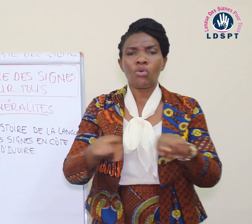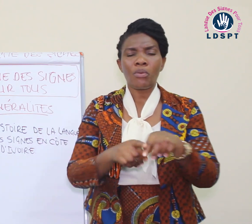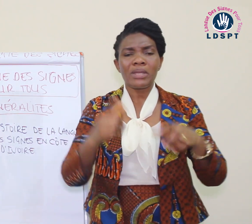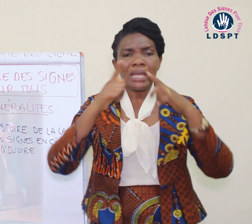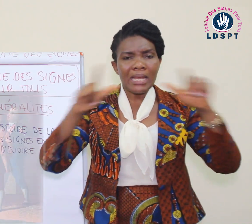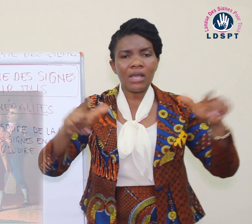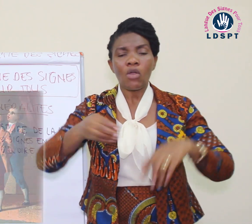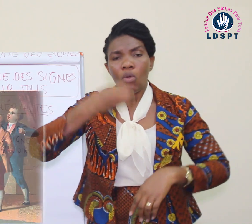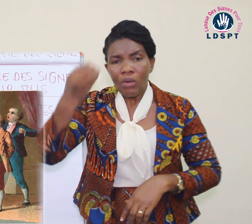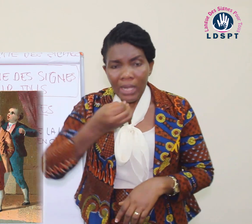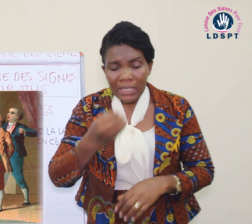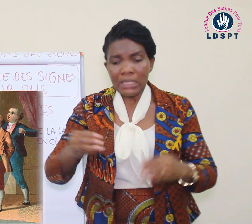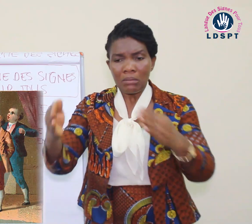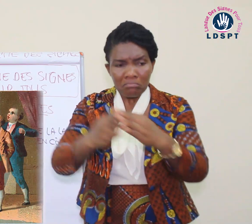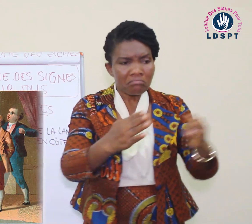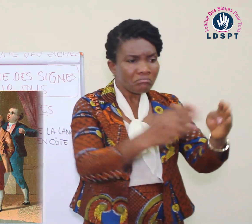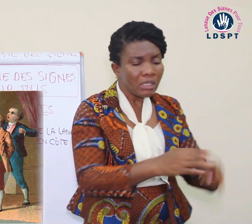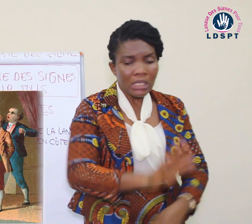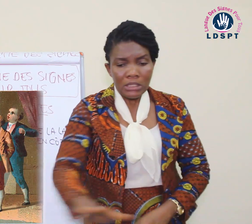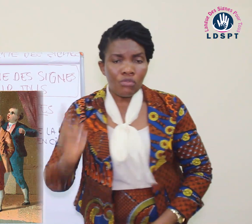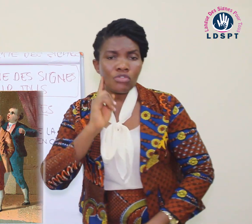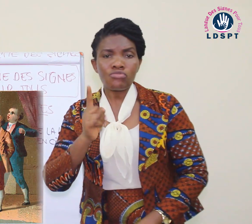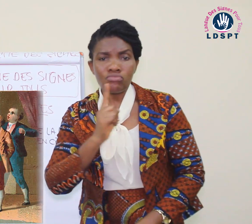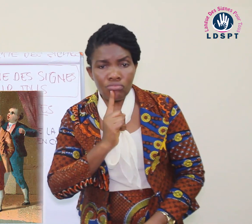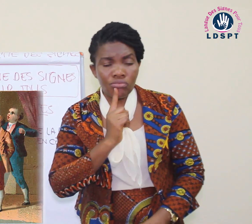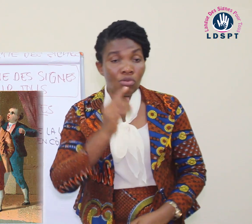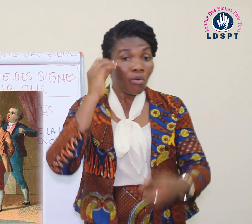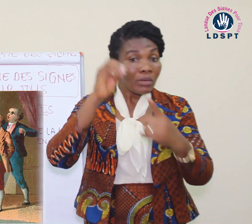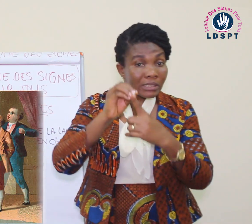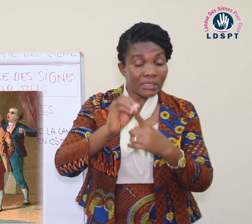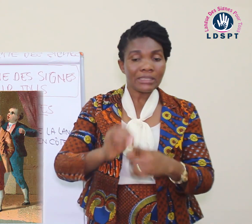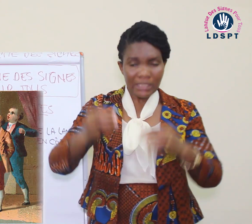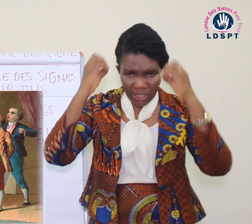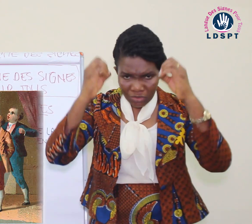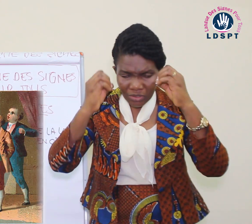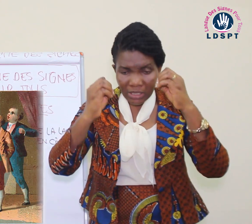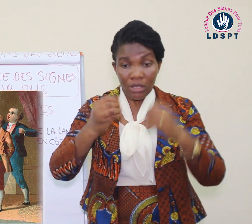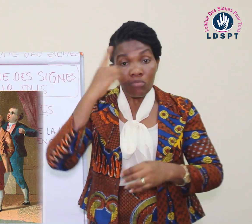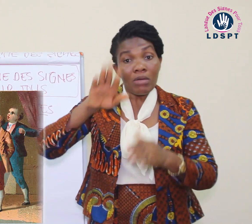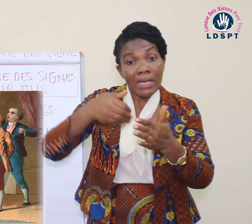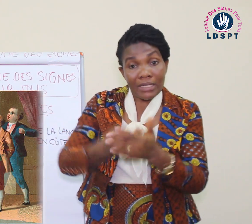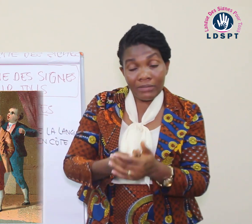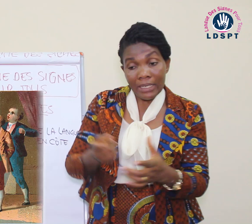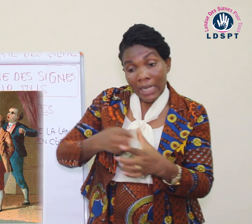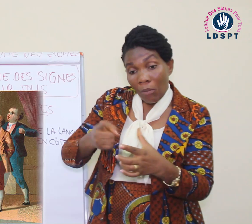Son but était de les éduquer. Pour y parvenir, il apprit d'abord le langage